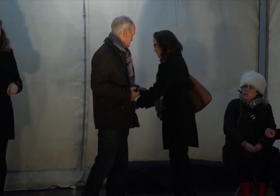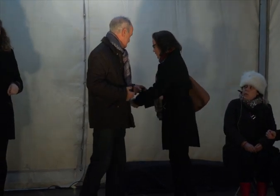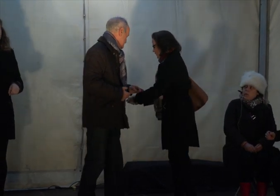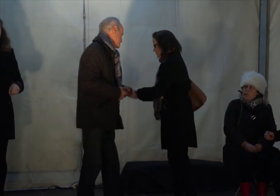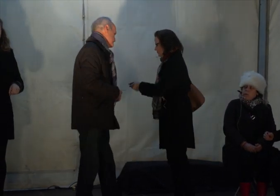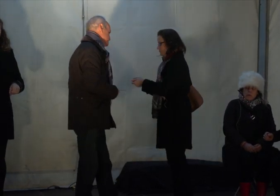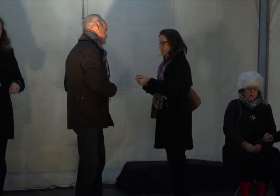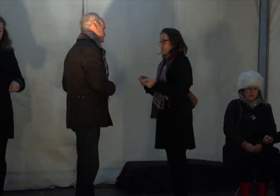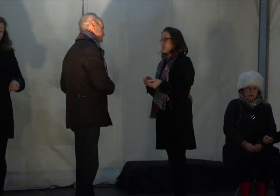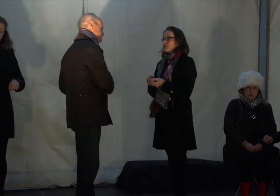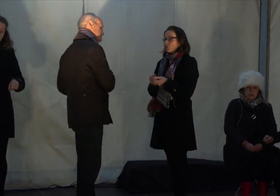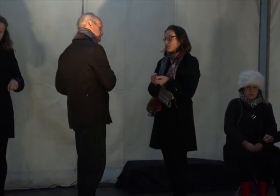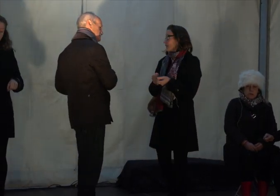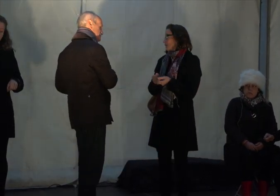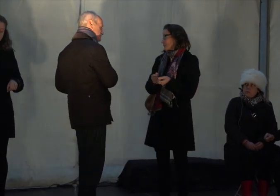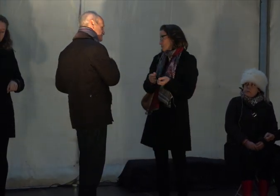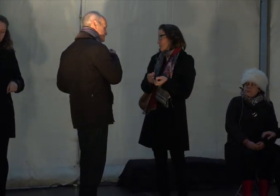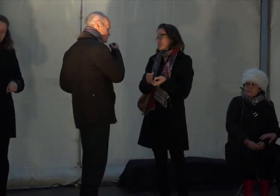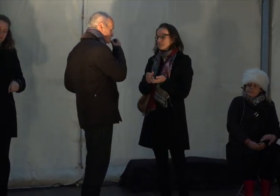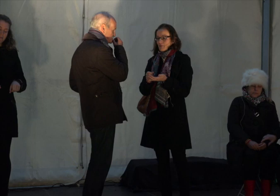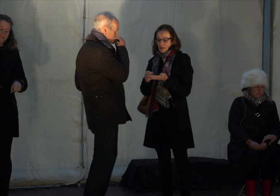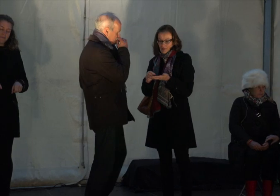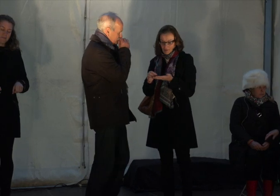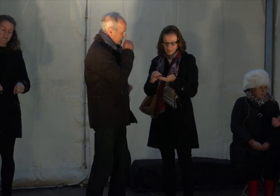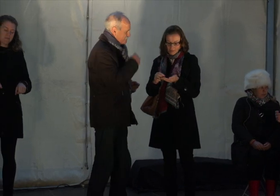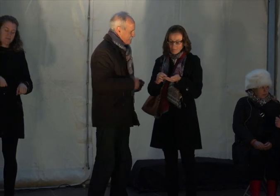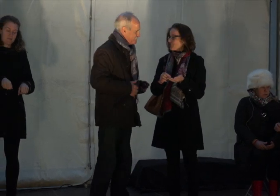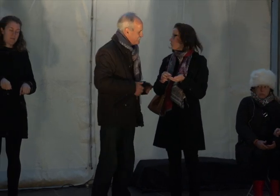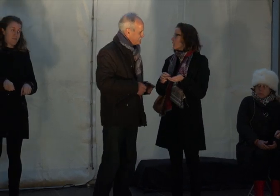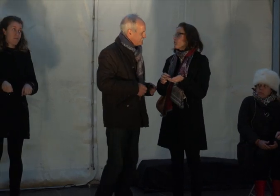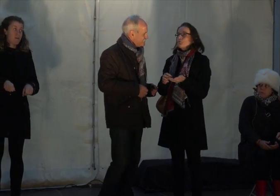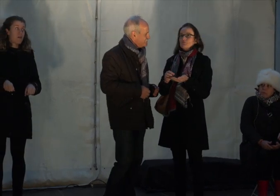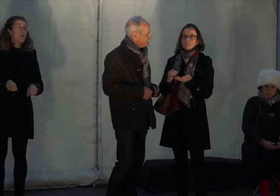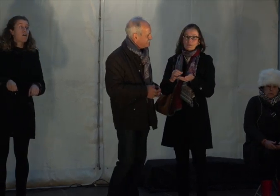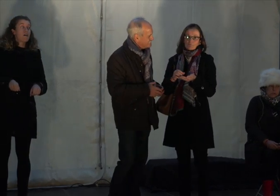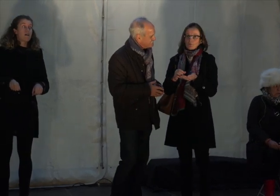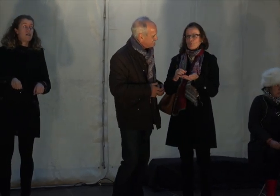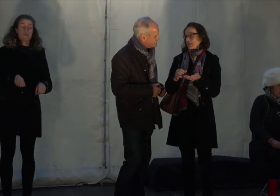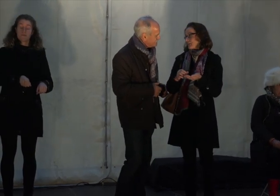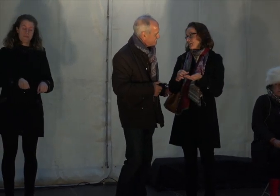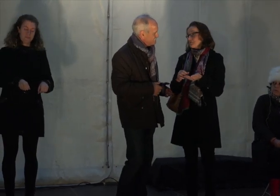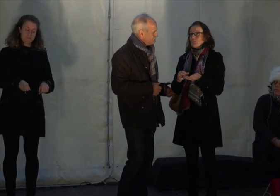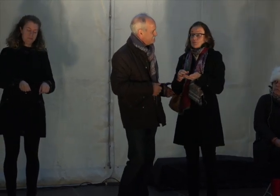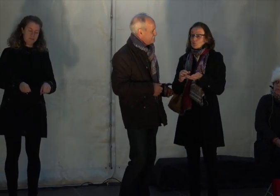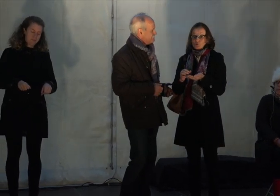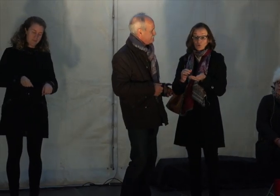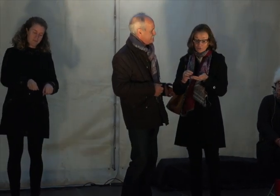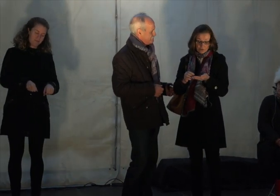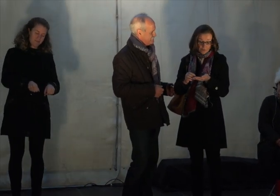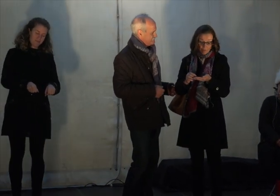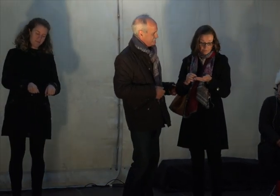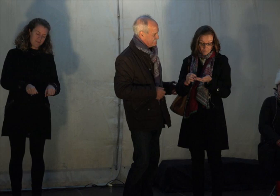contrató, ya me dijo que si trabajaba bien en el plazo de un año, pues me promocionaría. Y yo